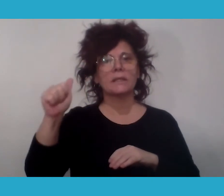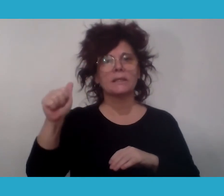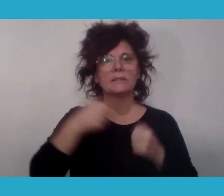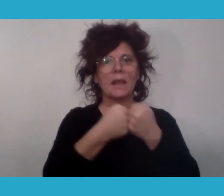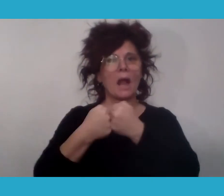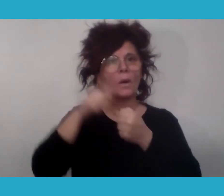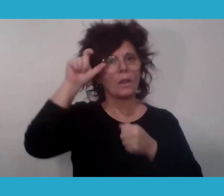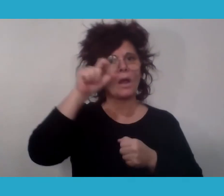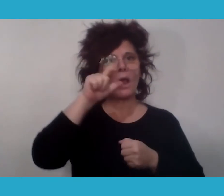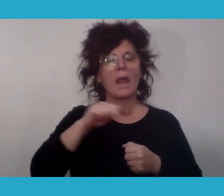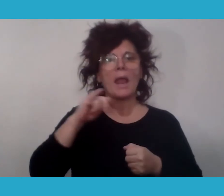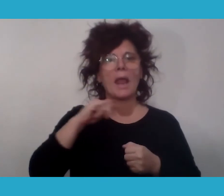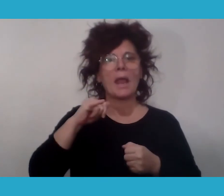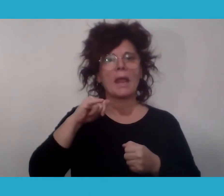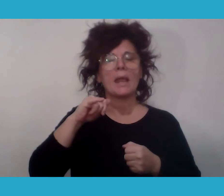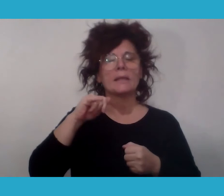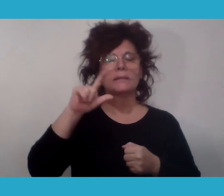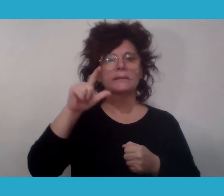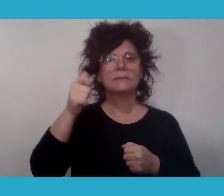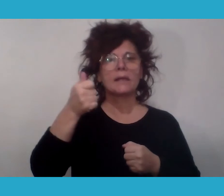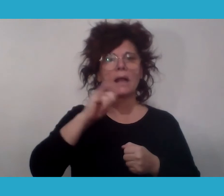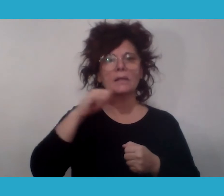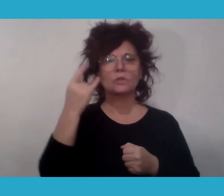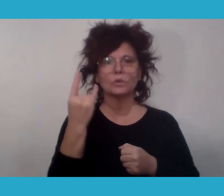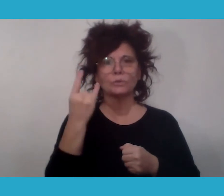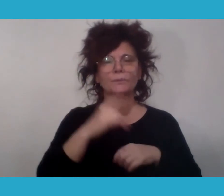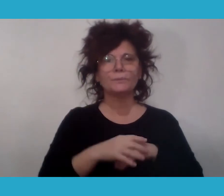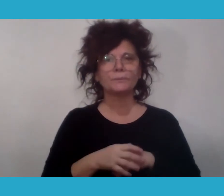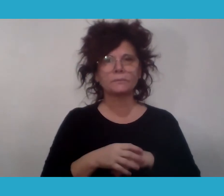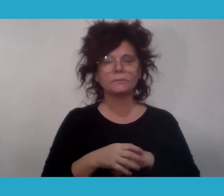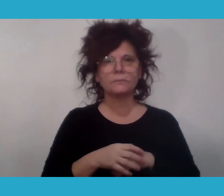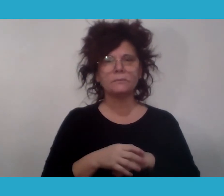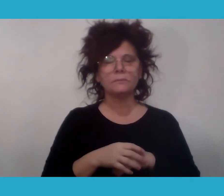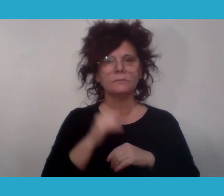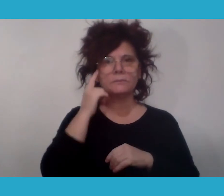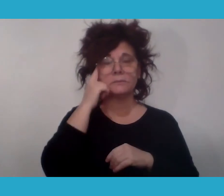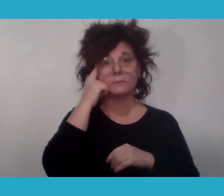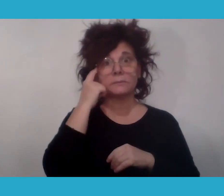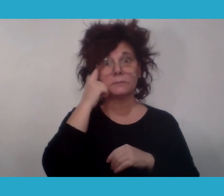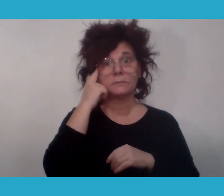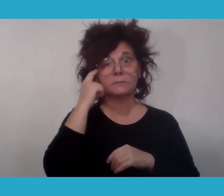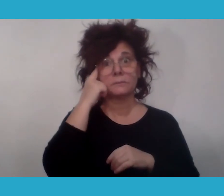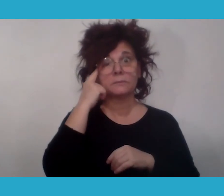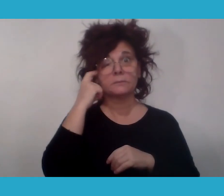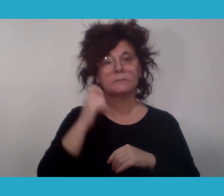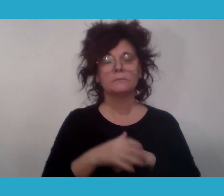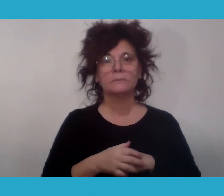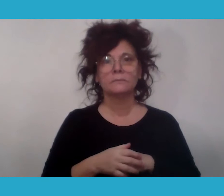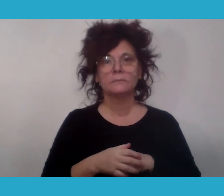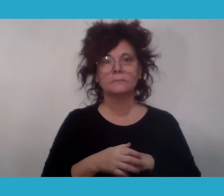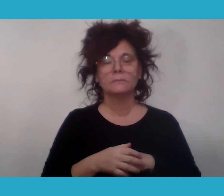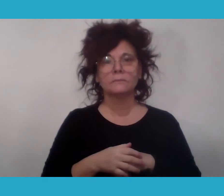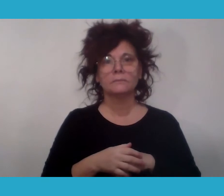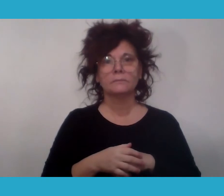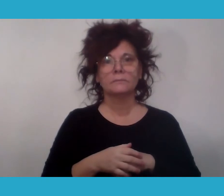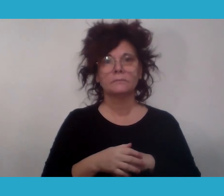Escazú. Solicita al señor secretario proceda a rechazar el estudio de impacto ambiental en conformidad con lo establecido en el artículo 17 de la Ley 10.208.